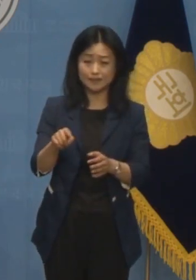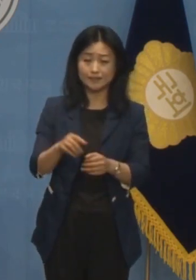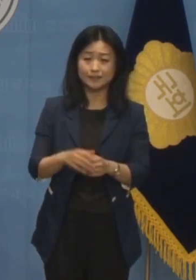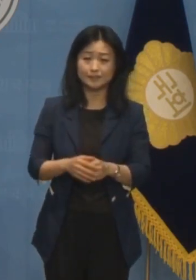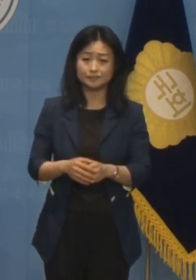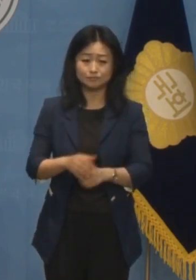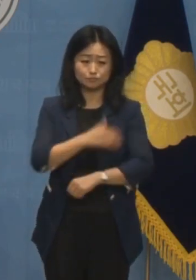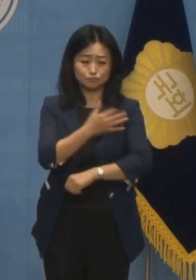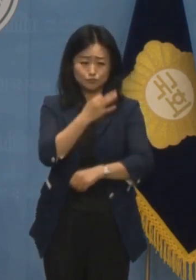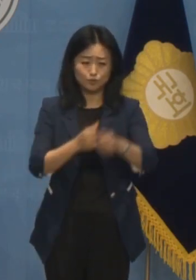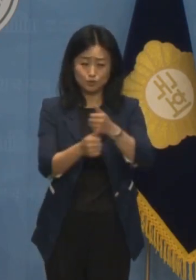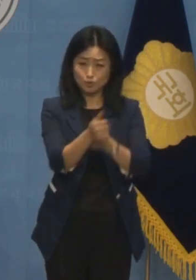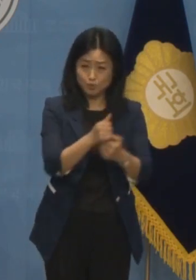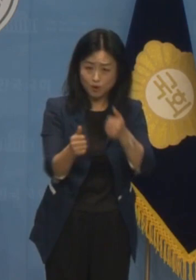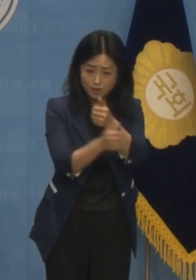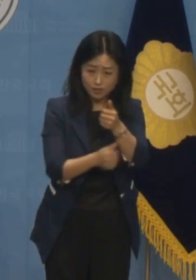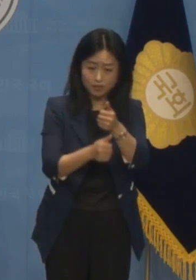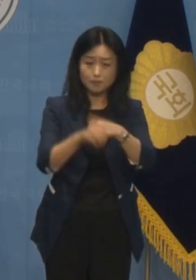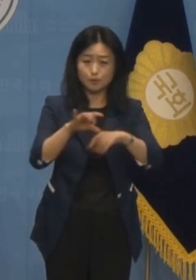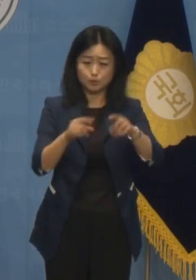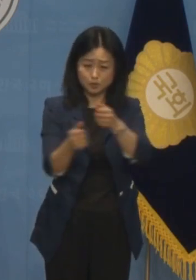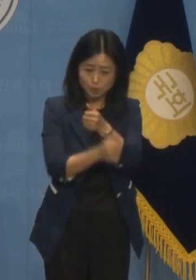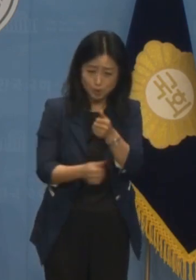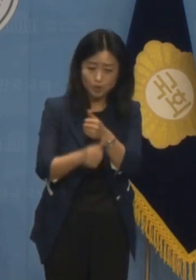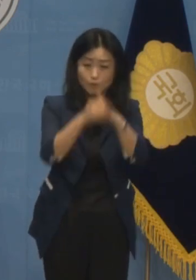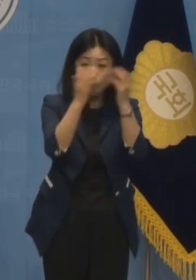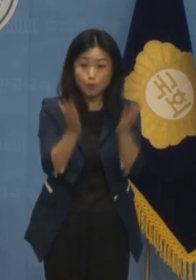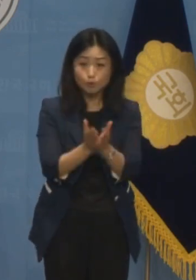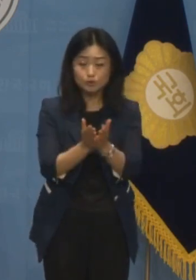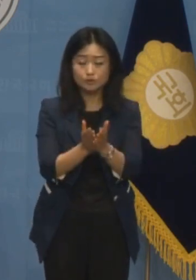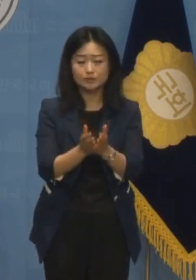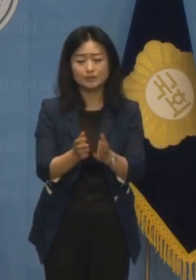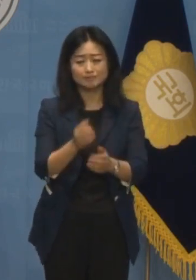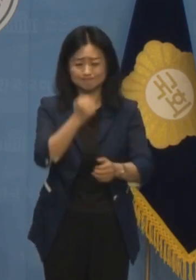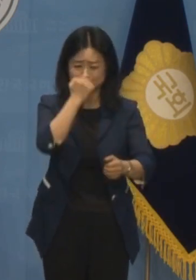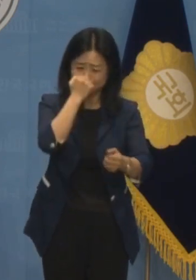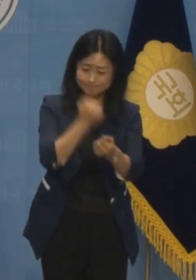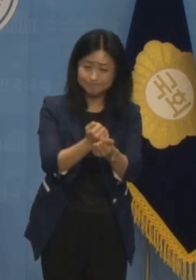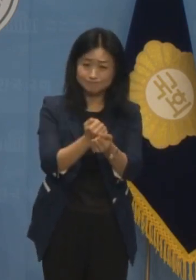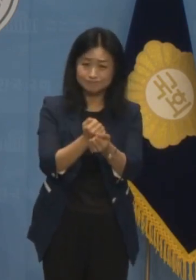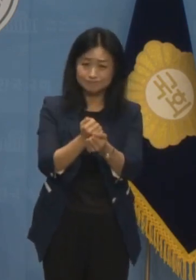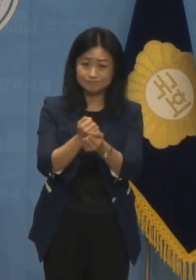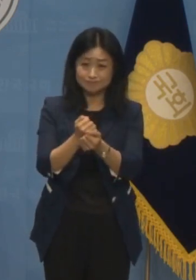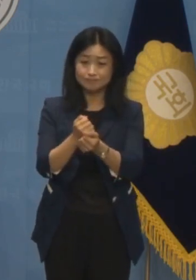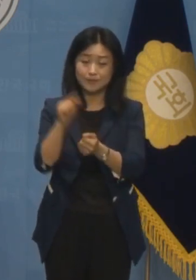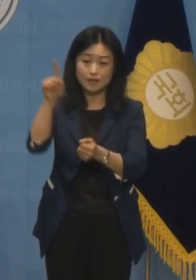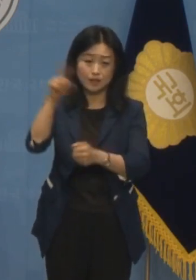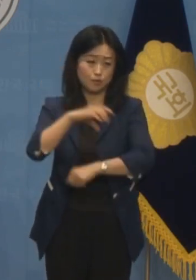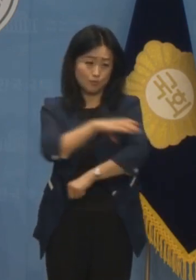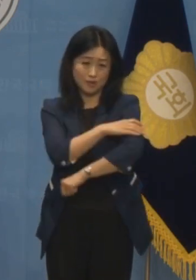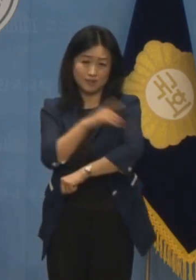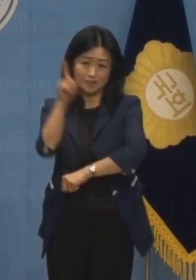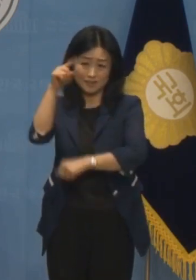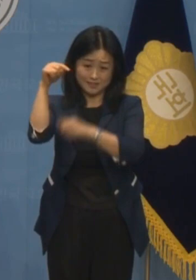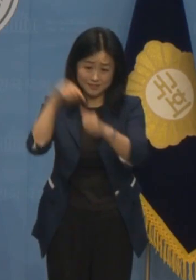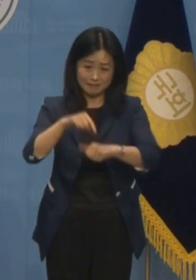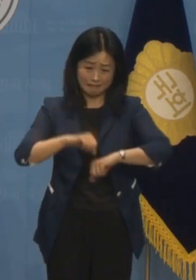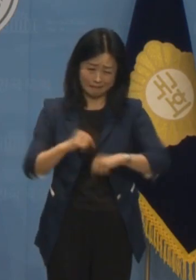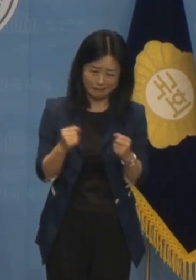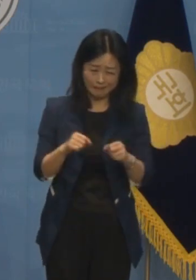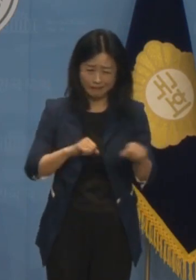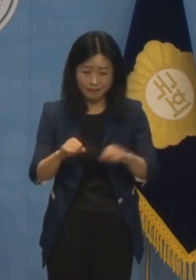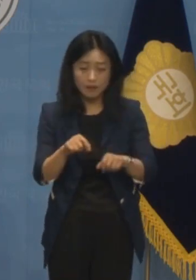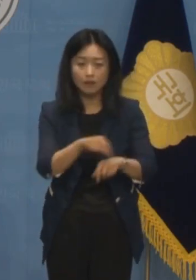있는기를 비롯하여 방통이 등 모든 무도한 권력의 오용과 용부터